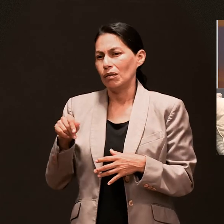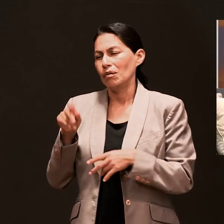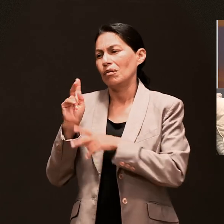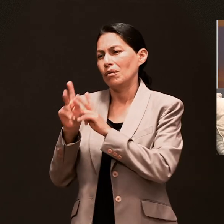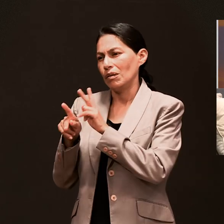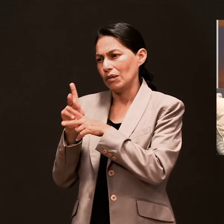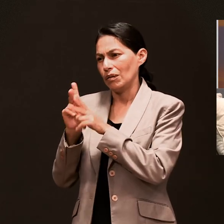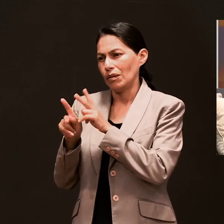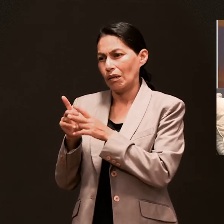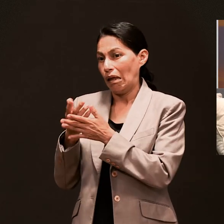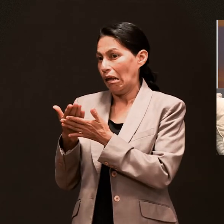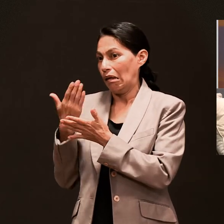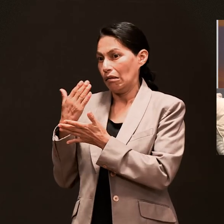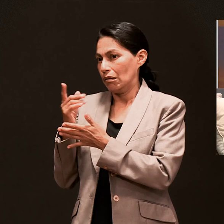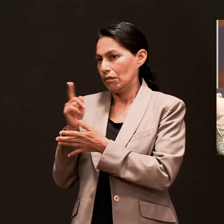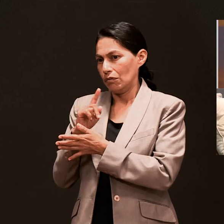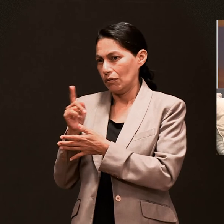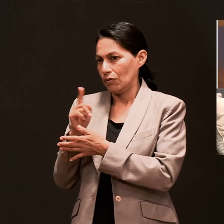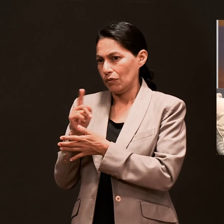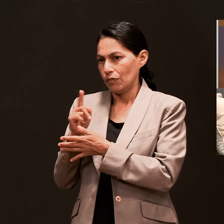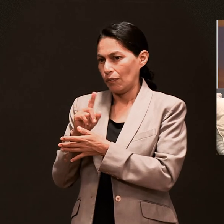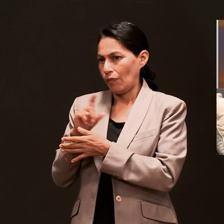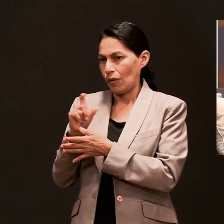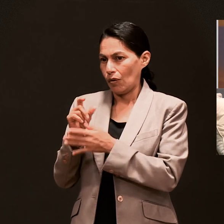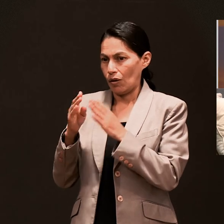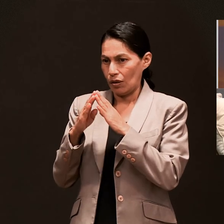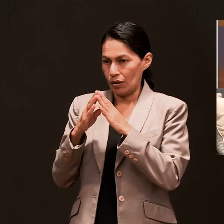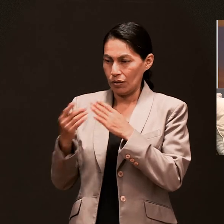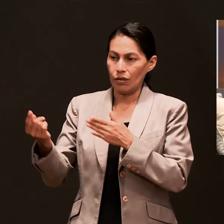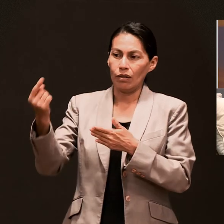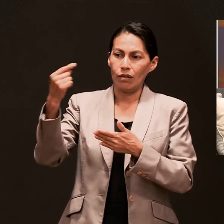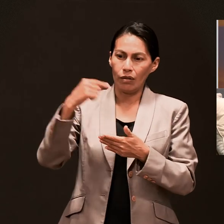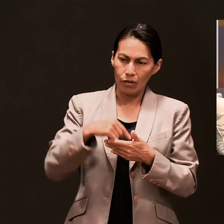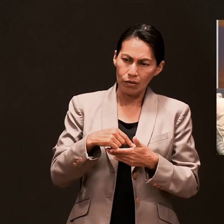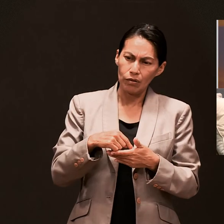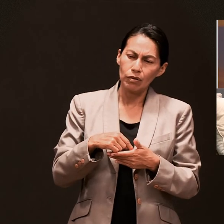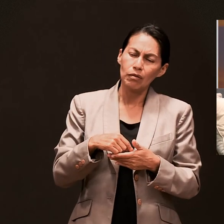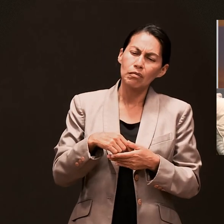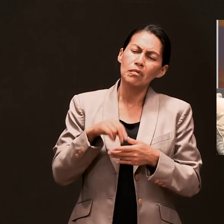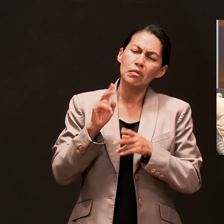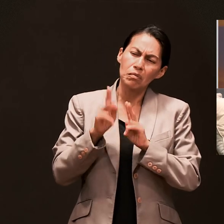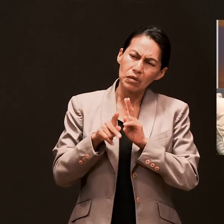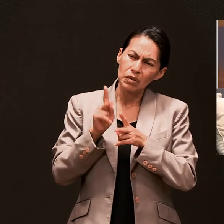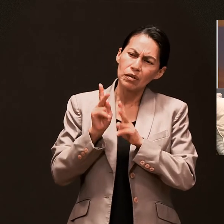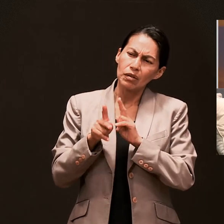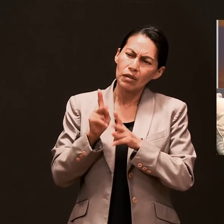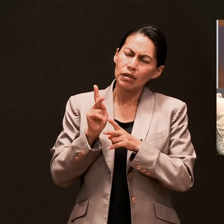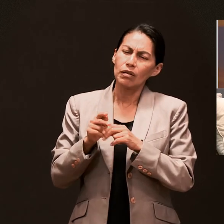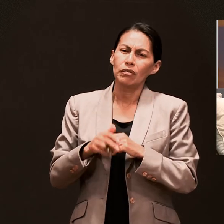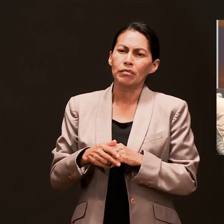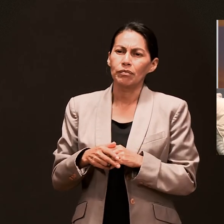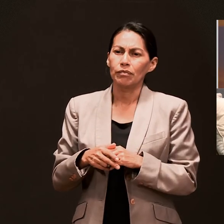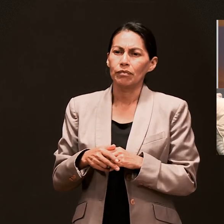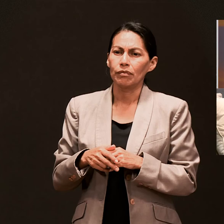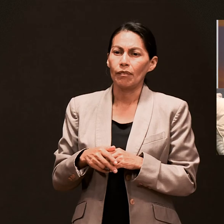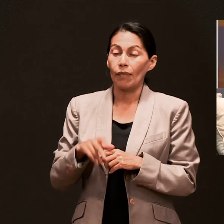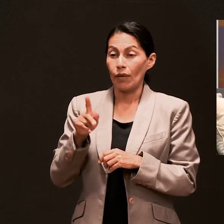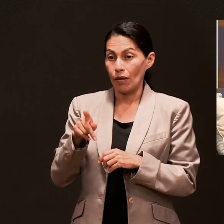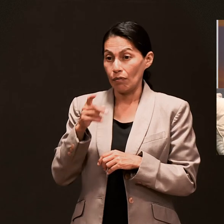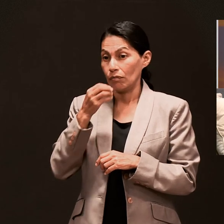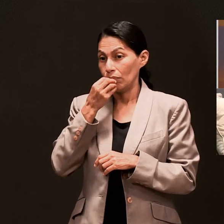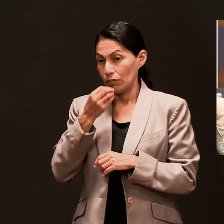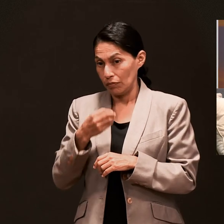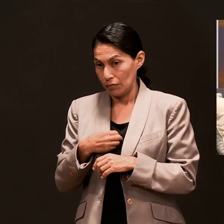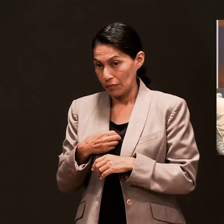si se asustaron mucho Ya cuando llegaron me platicaron no antes porque si no pues yo me hubiera puesto peor Pero